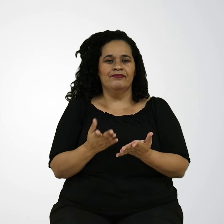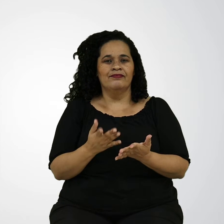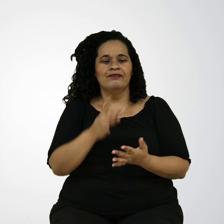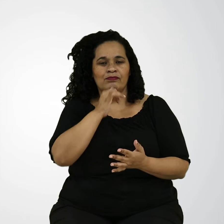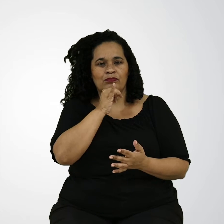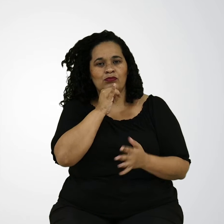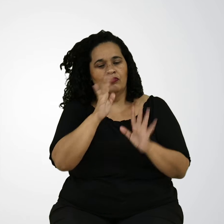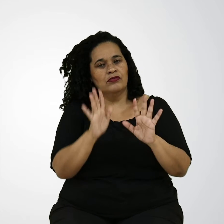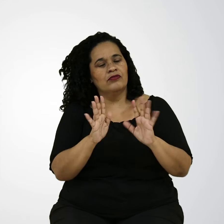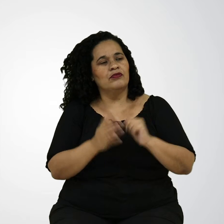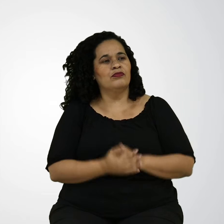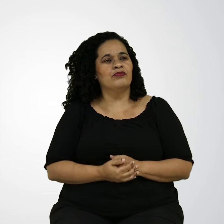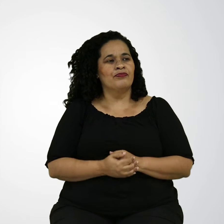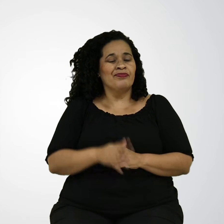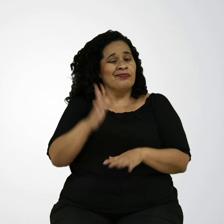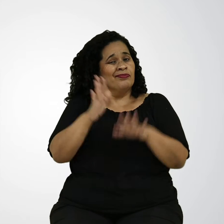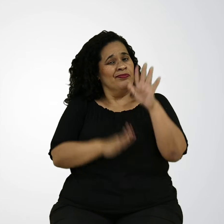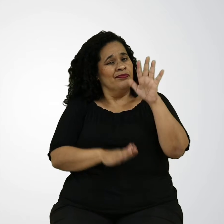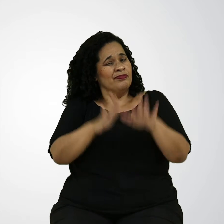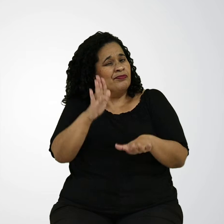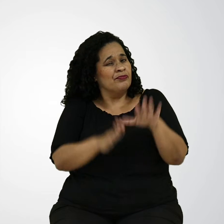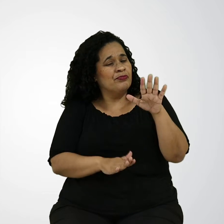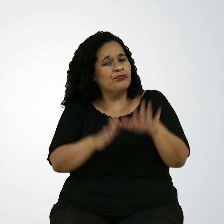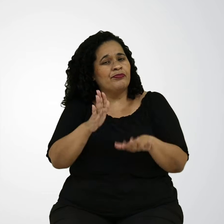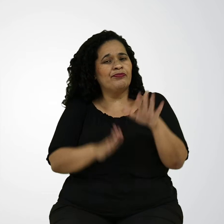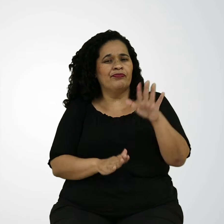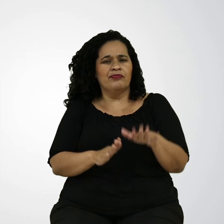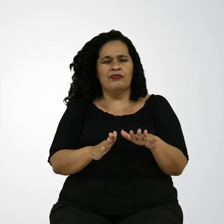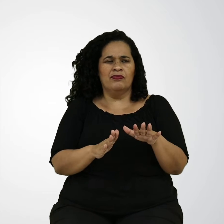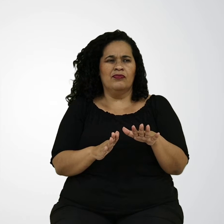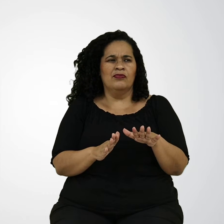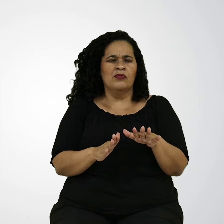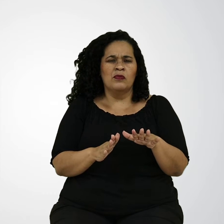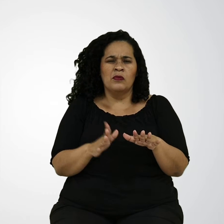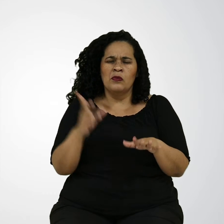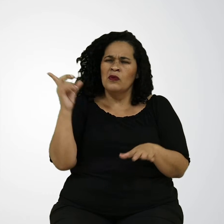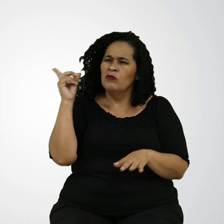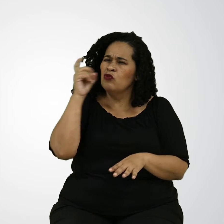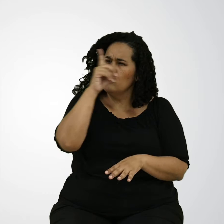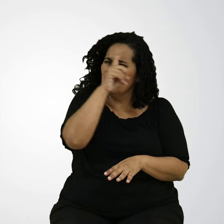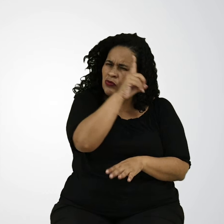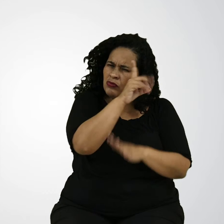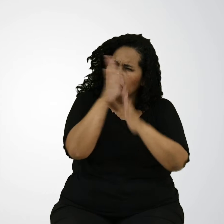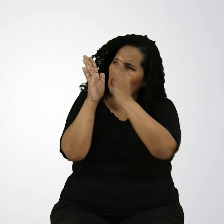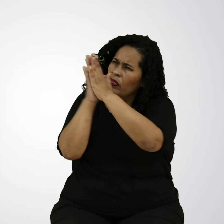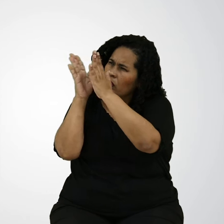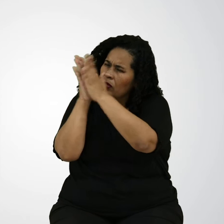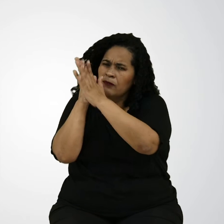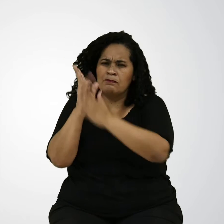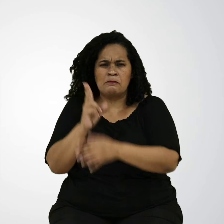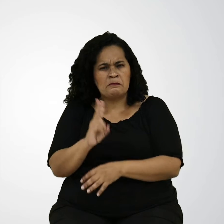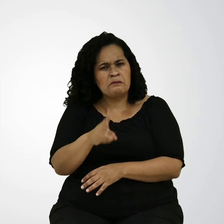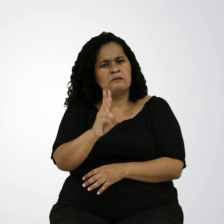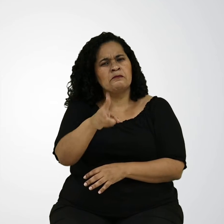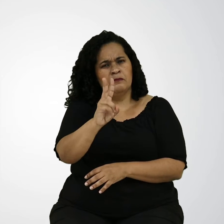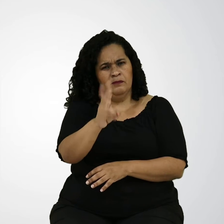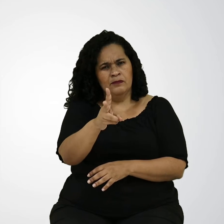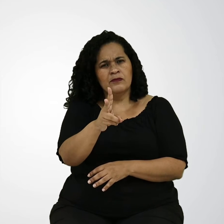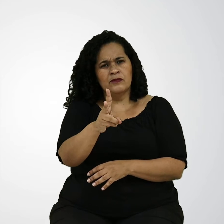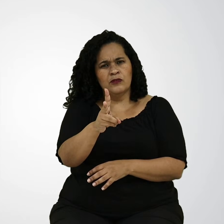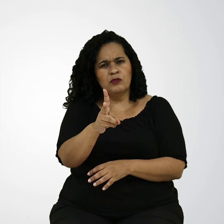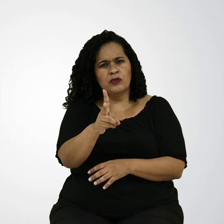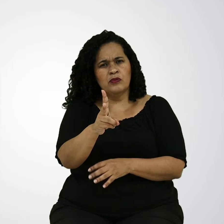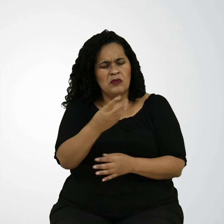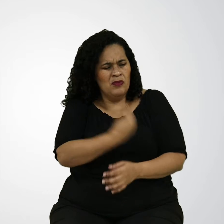que às vezes não é fácil perseverar na oração, ainda mais por conta das demandas e da